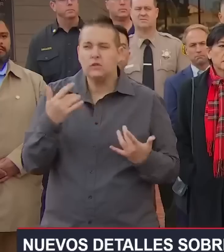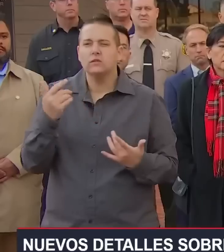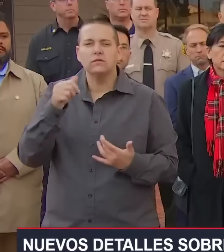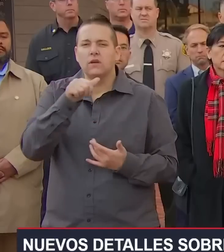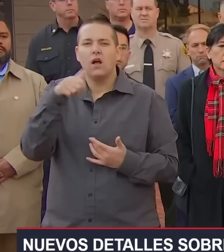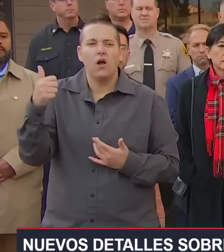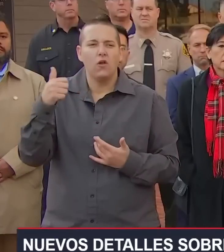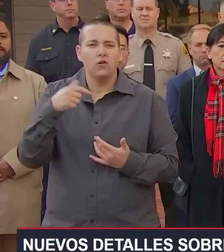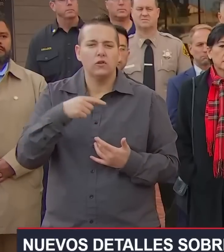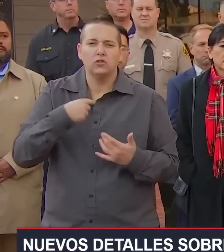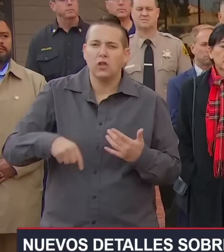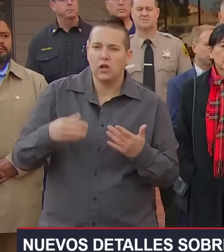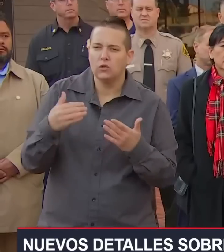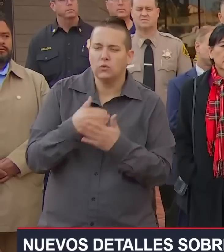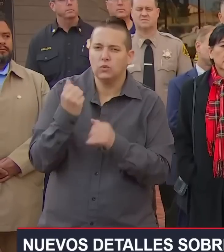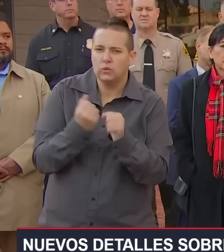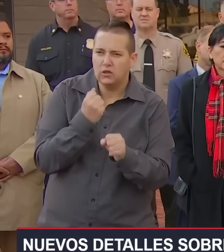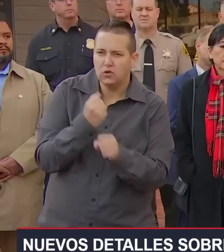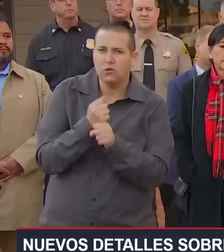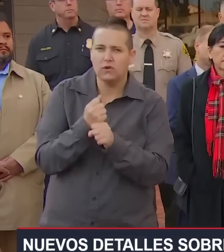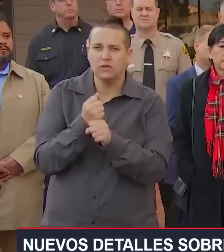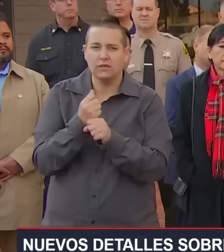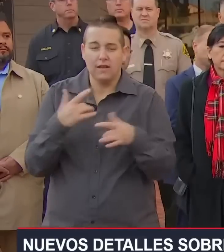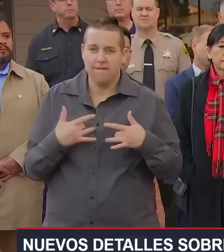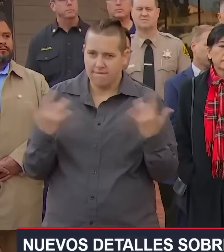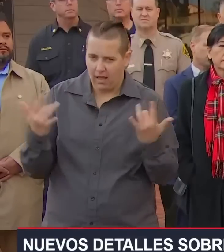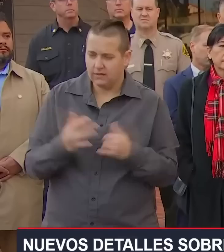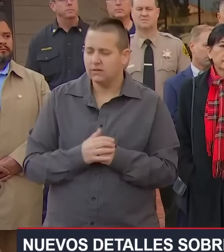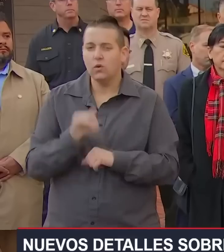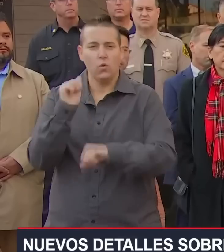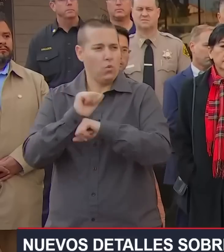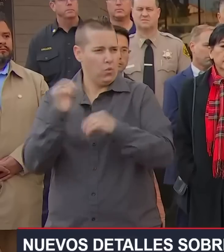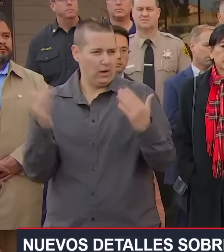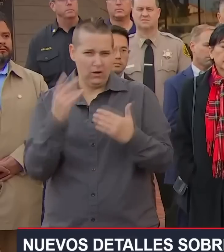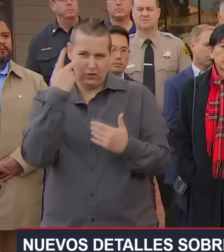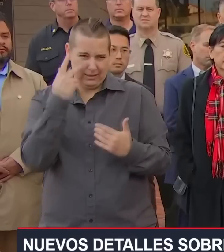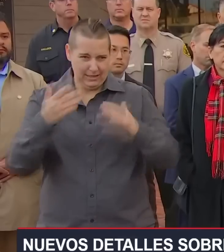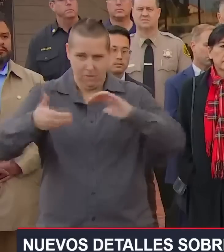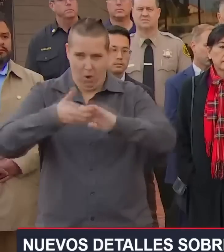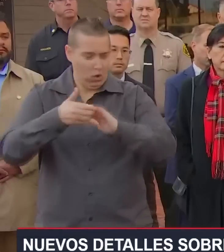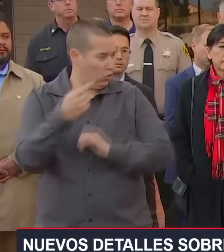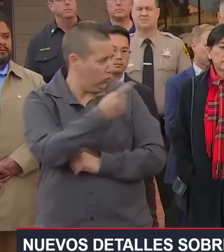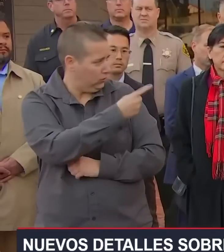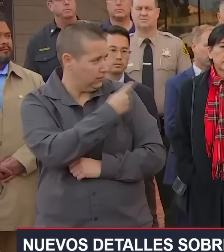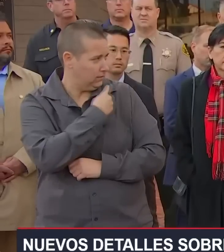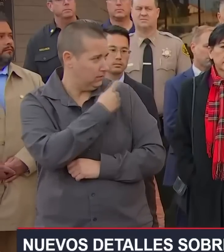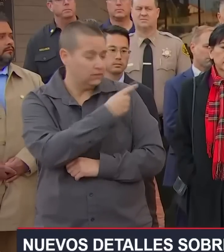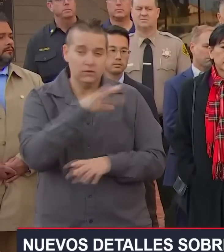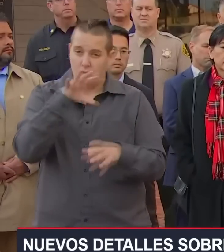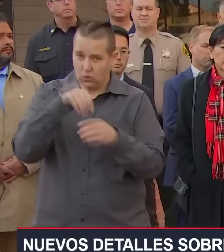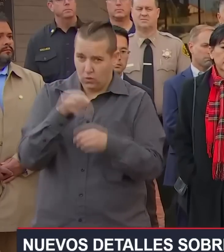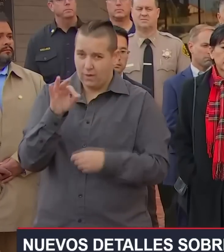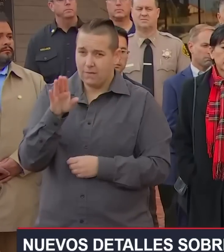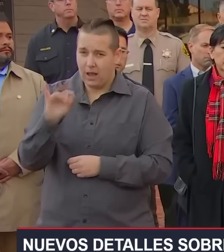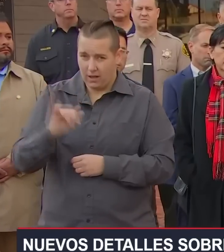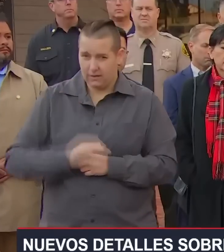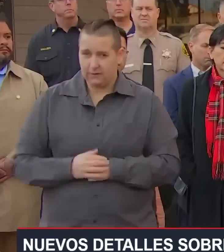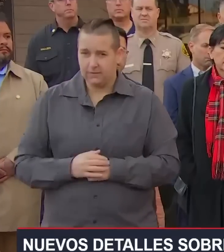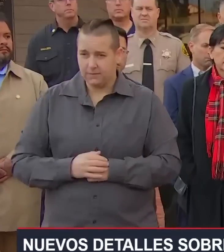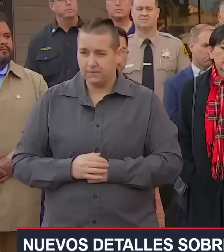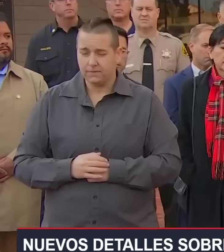aquí en Monterrey Park u otros eventos relacionados con el año nuevo chino